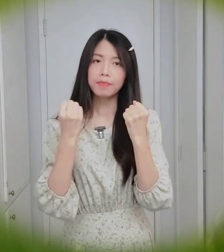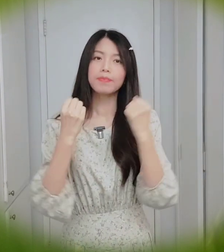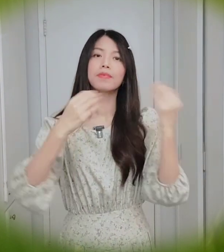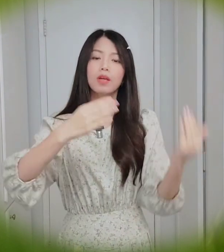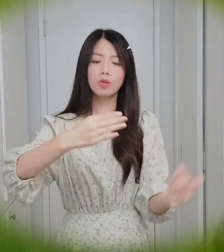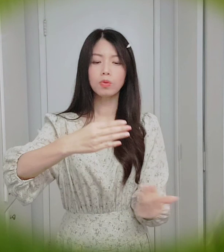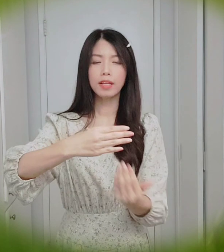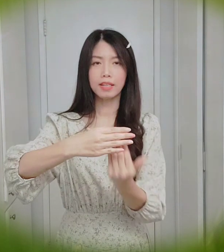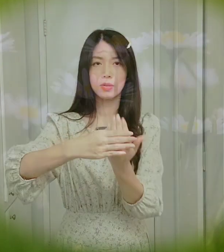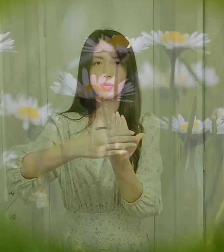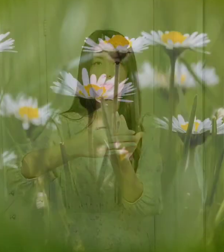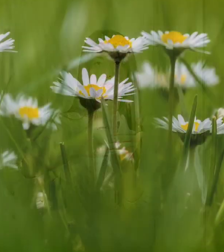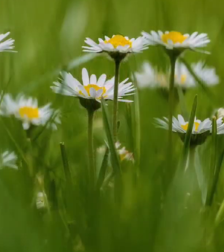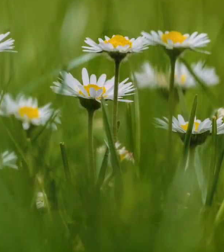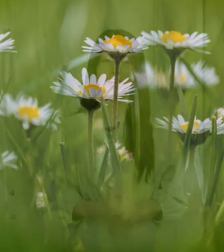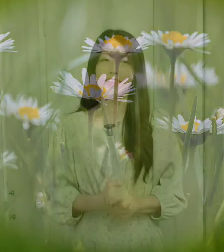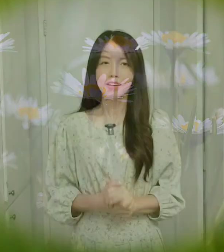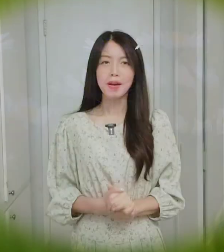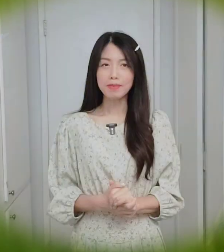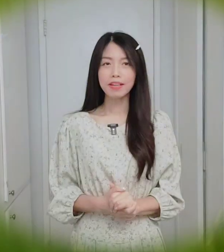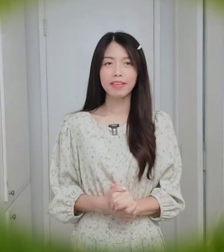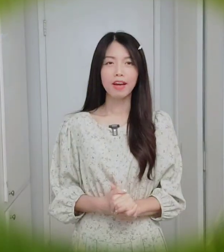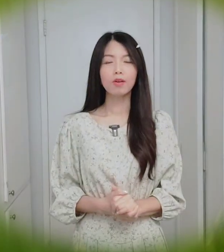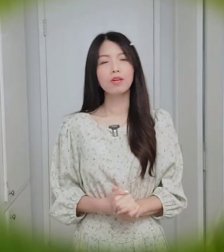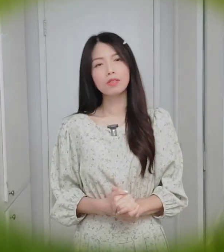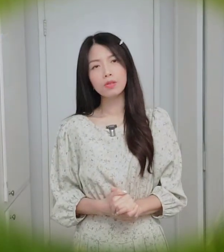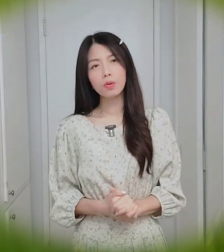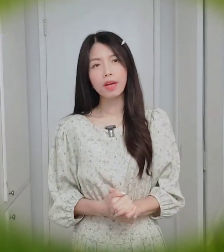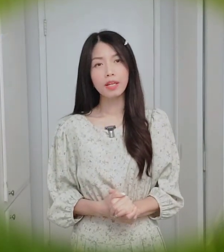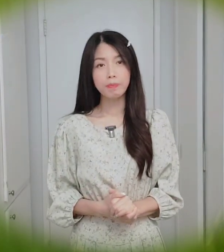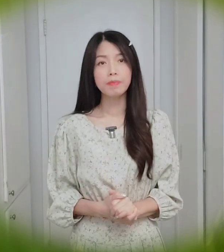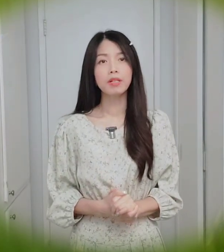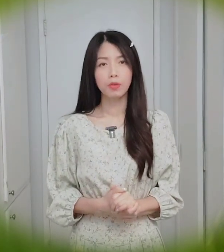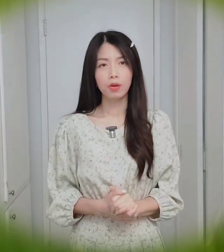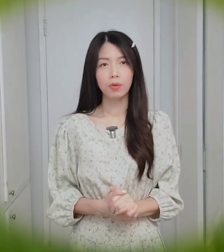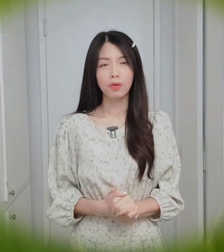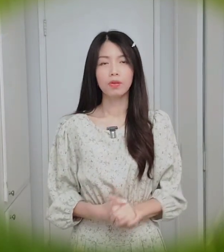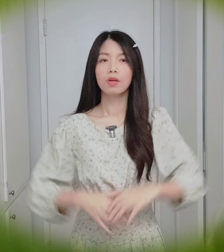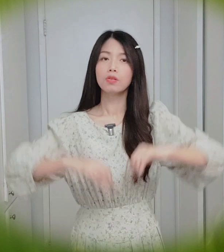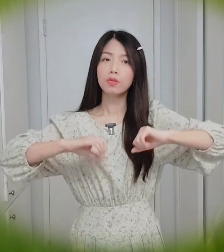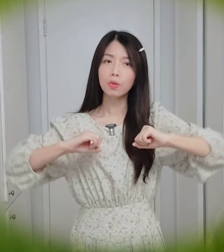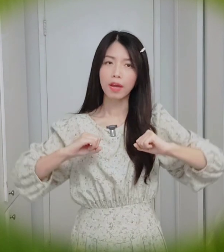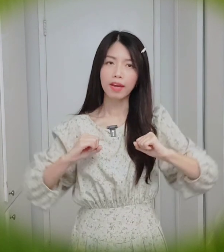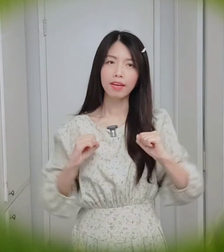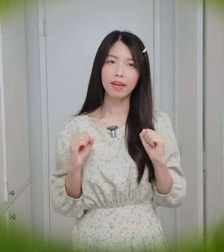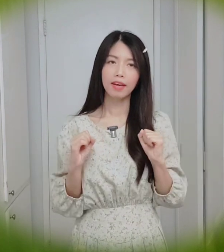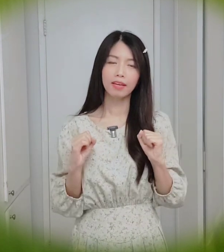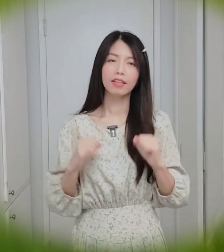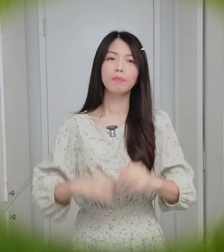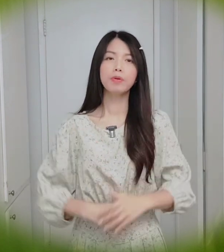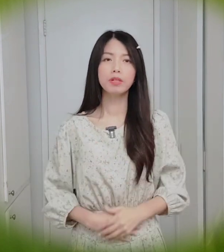힘이 솟아나지요. 네, 마지막인데요. 순종의 기쁨을 누려요.